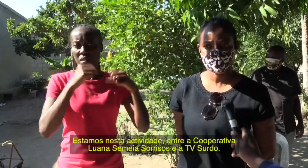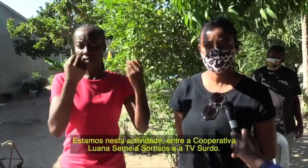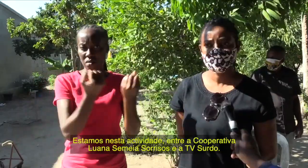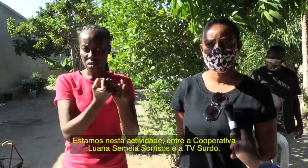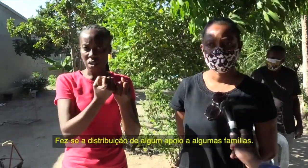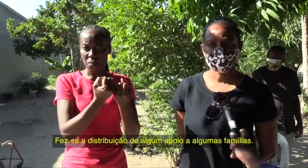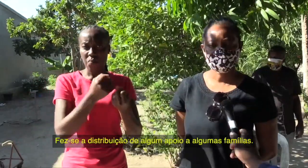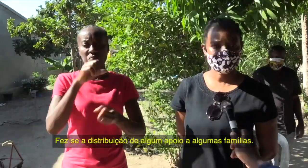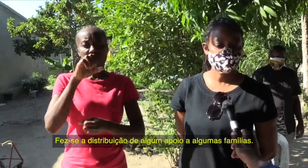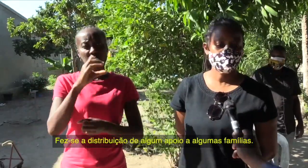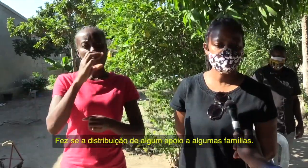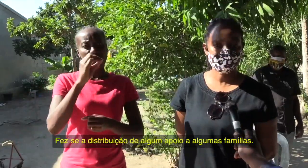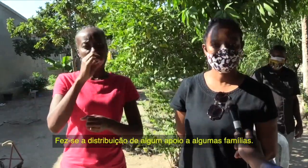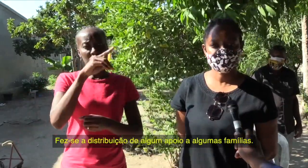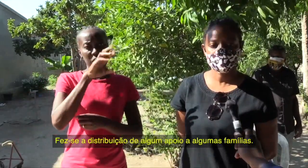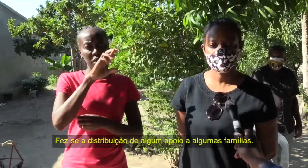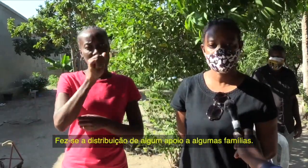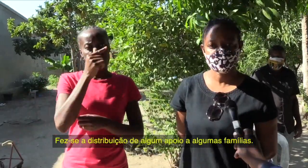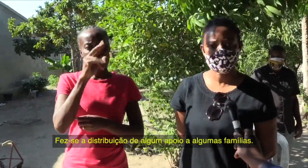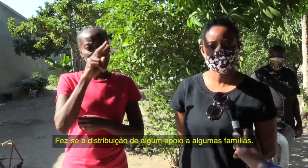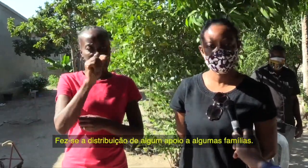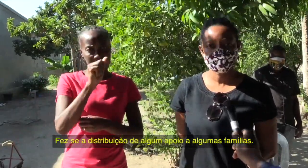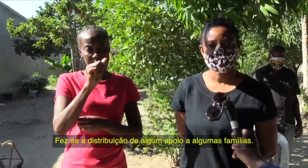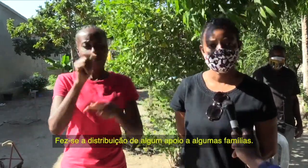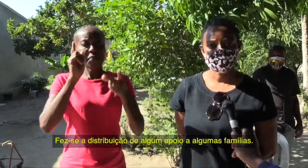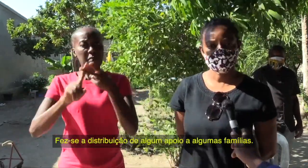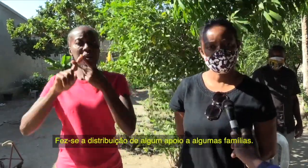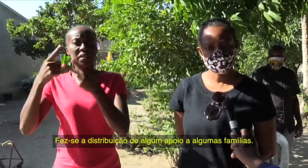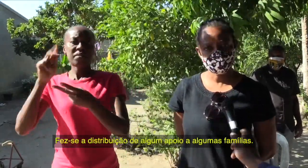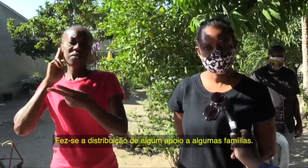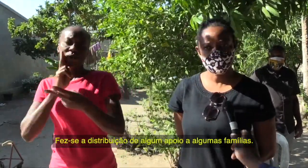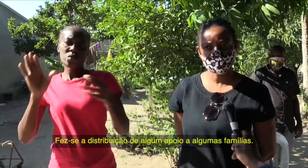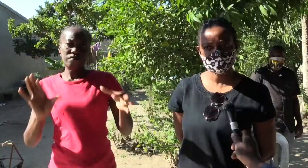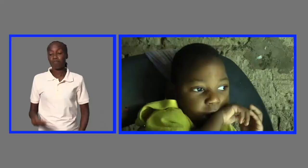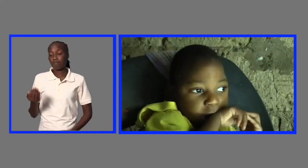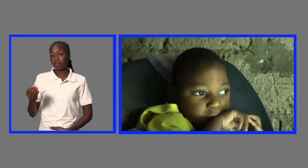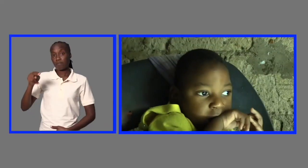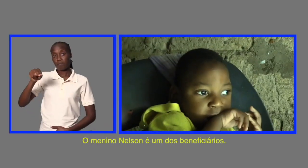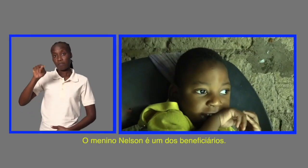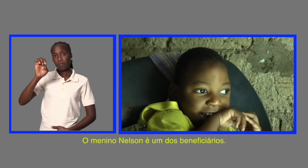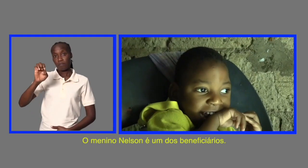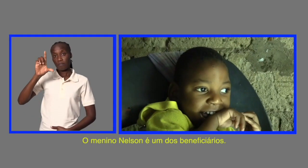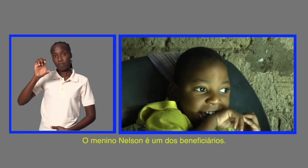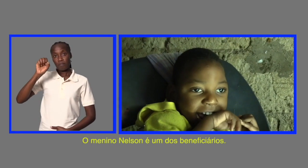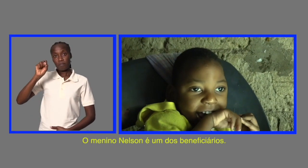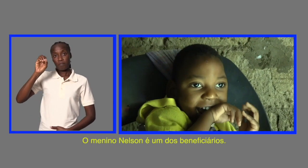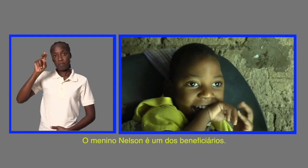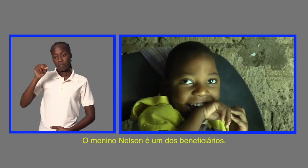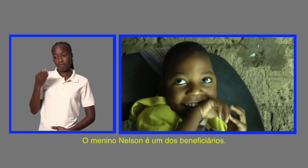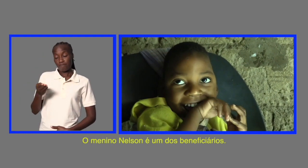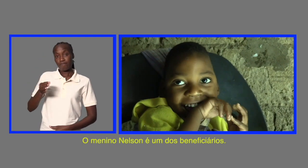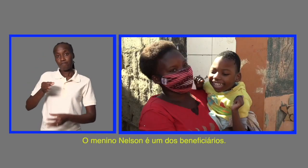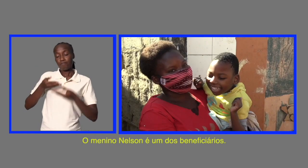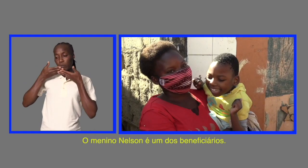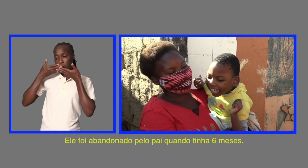a TV Surdo. Então, fez-se a distribuição de algum apoio a nível de algumas famílias. O menino Nelton é um dos